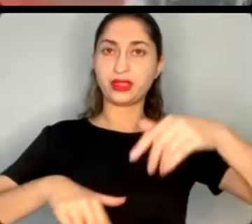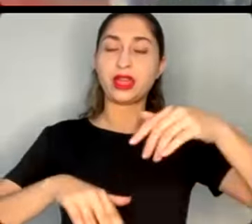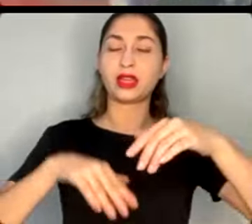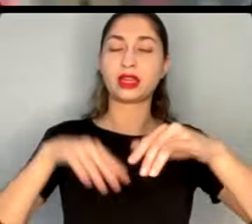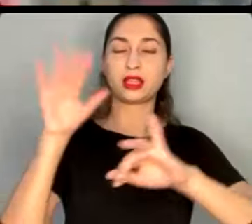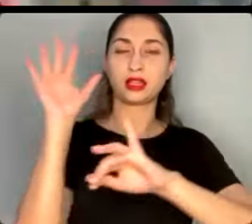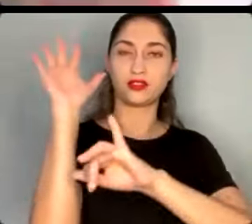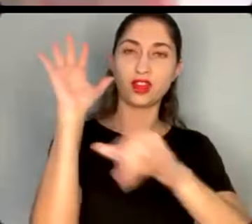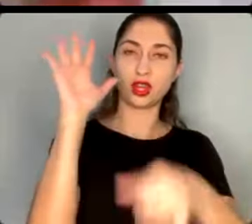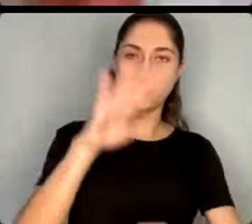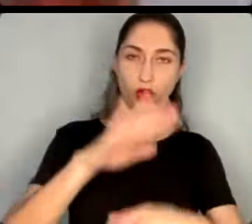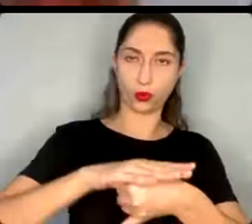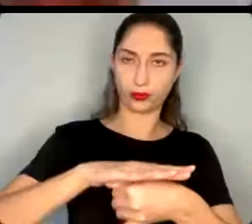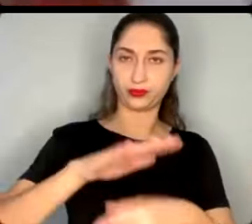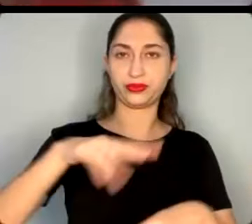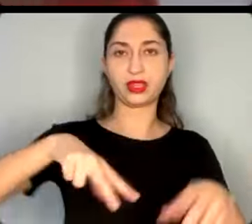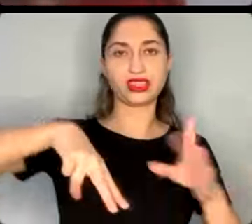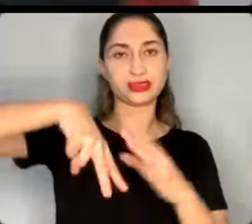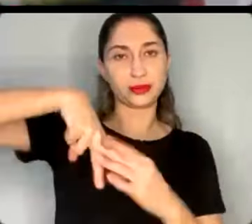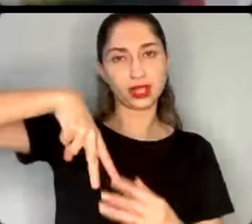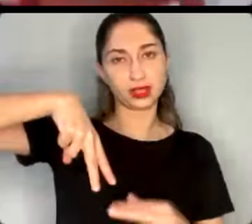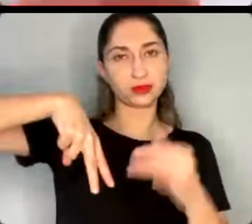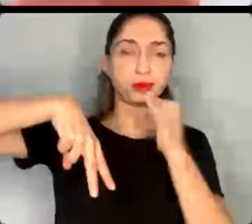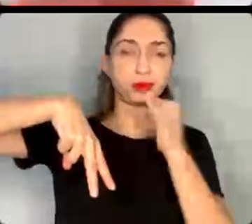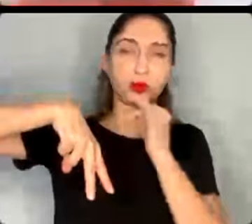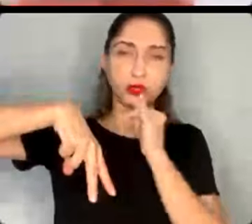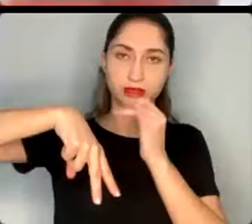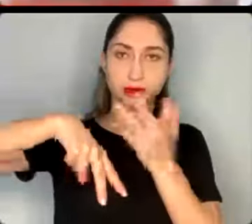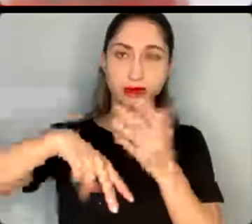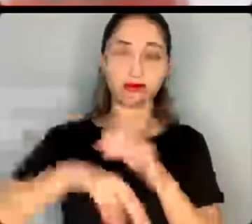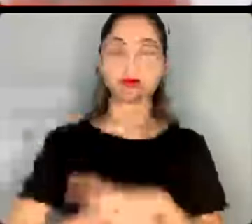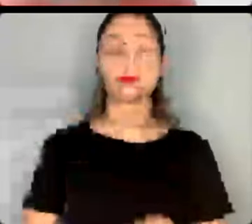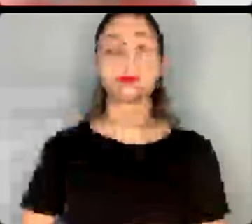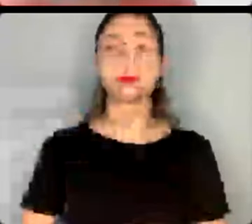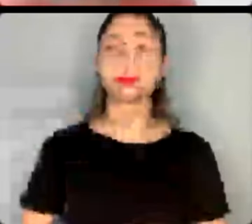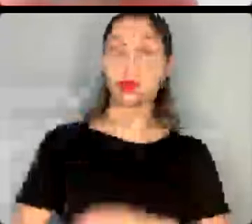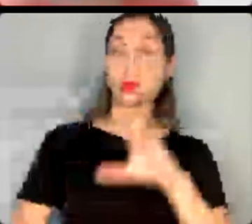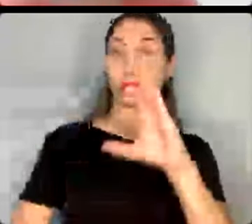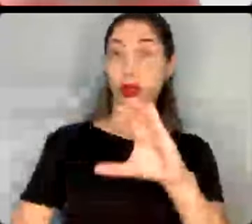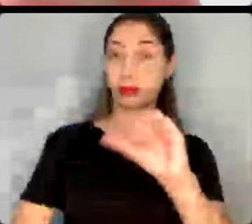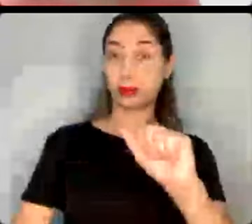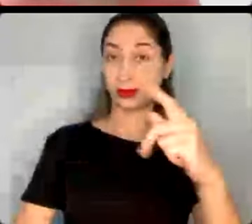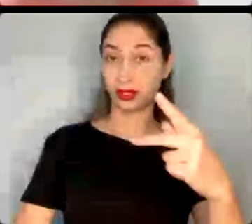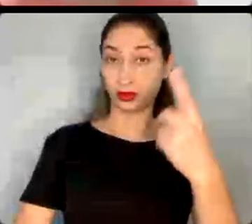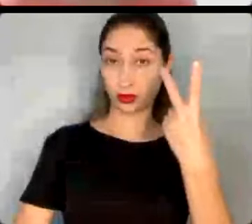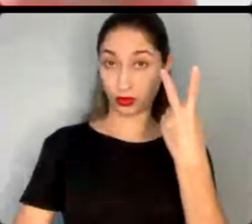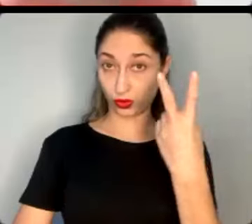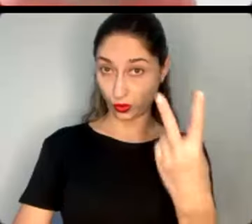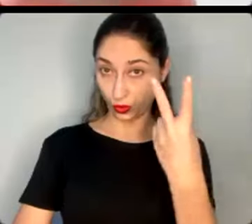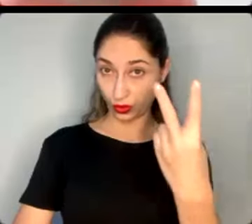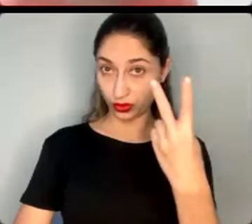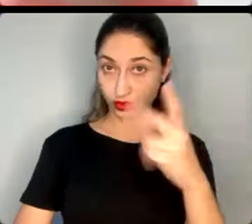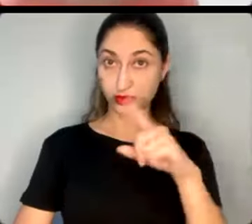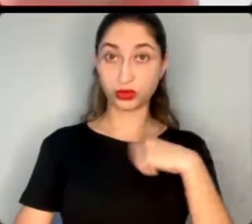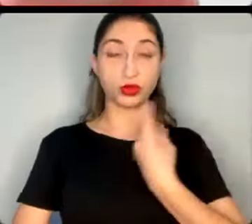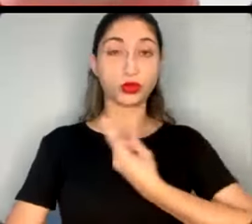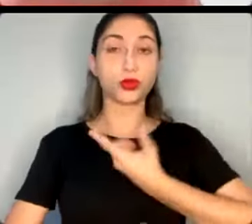capítulo, nós vamos ter o membro superior, né, e a cintura